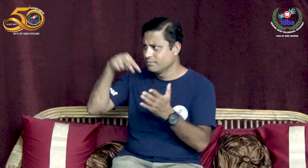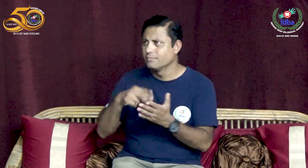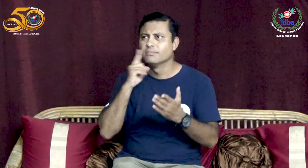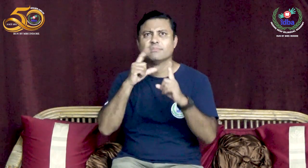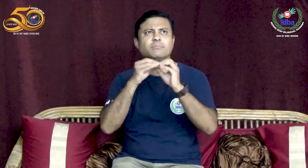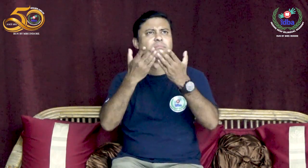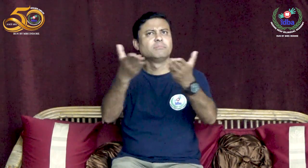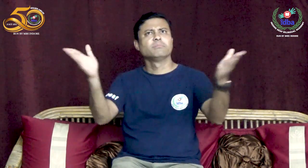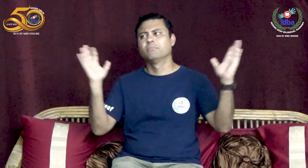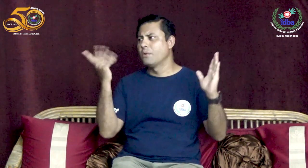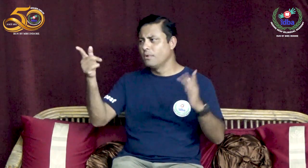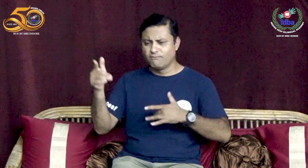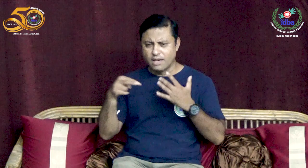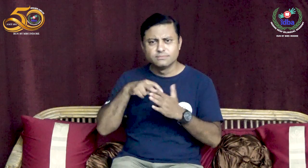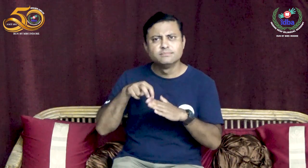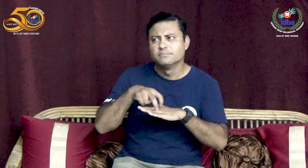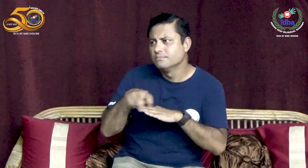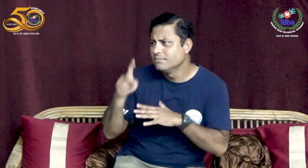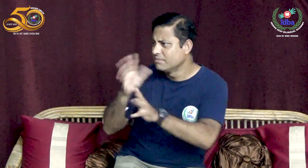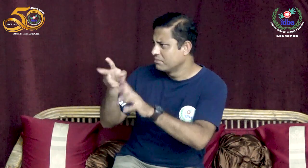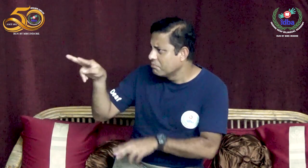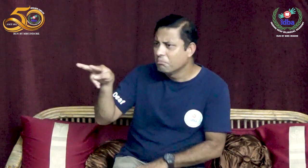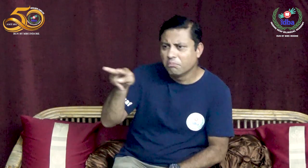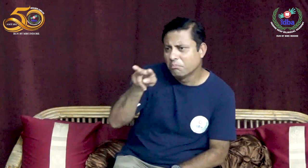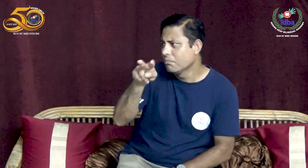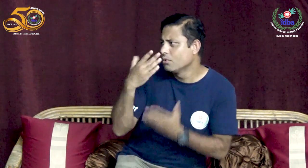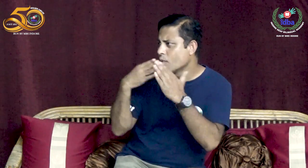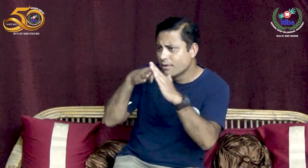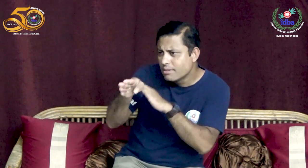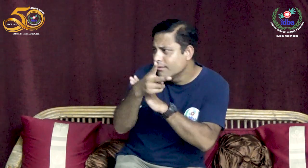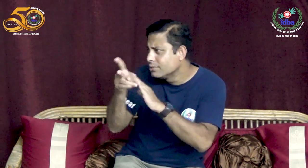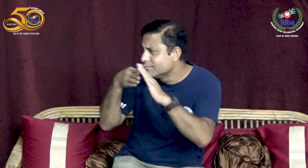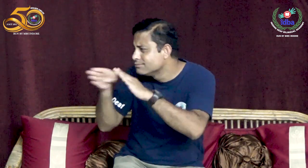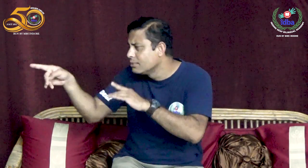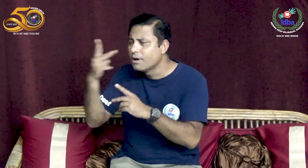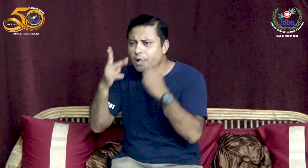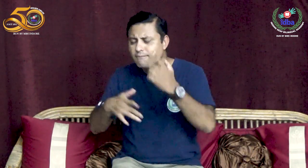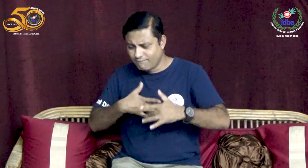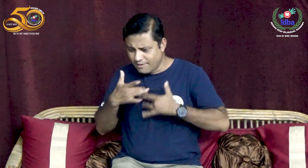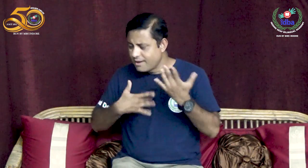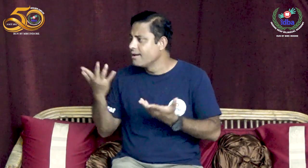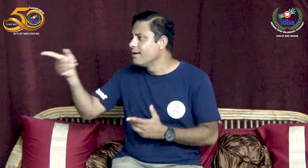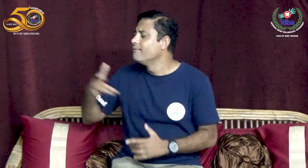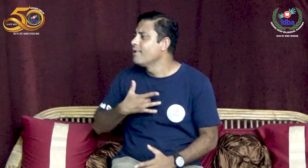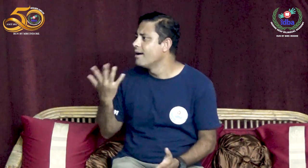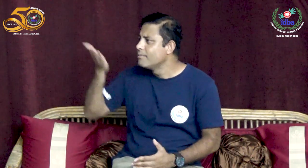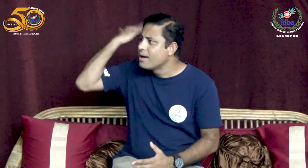जब स्कूल के अंदर आए तब आपने देखा कि आपको कैसा फील हुआ? आपने डेफ लोगों को देखा तो आपने क्लासेस रूम, तो आपको फील क्या हुआ